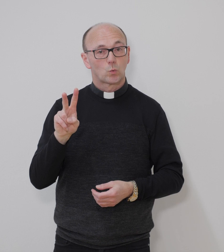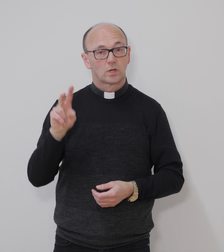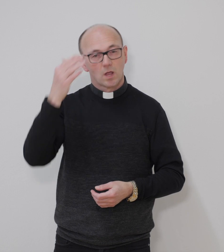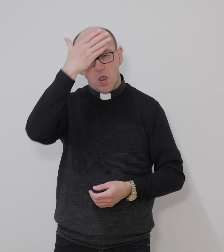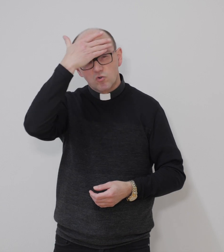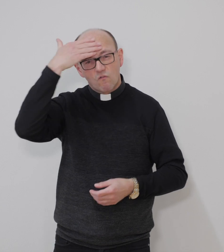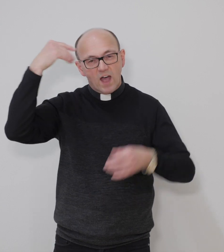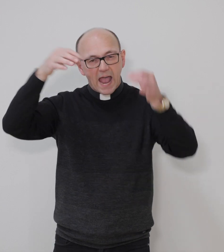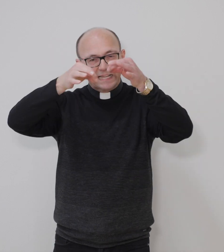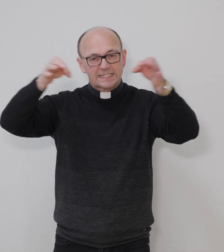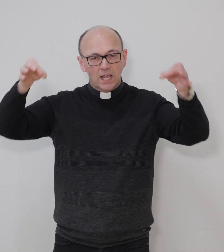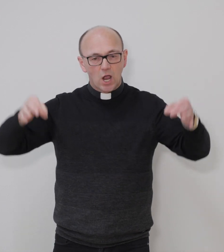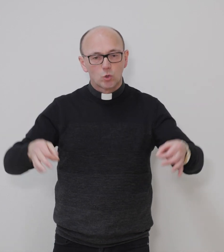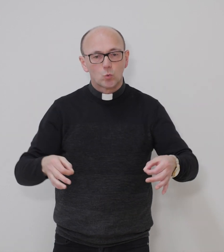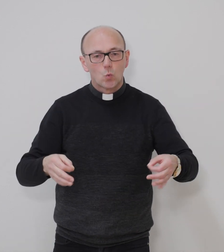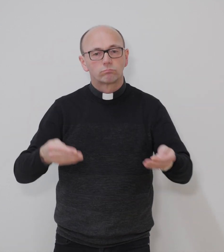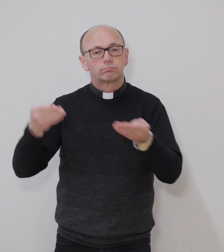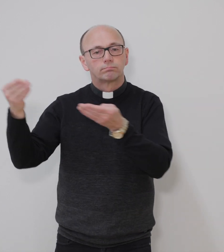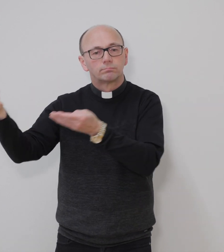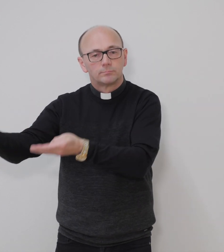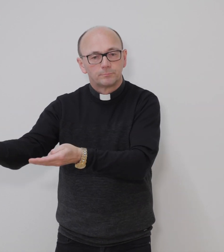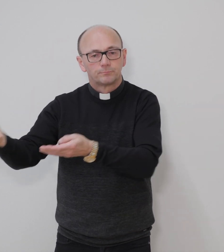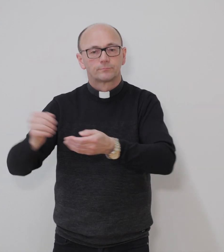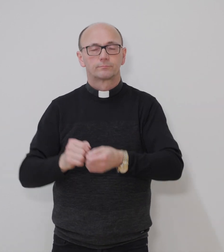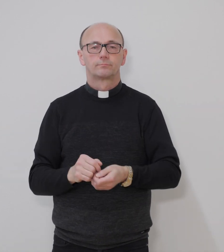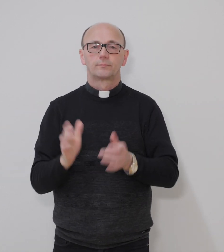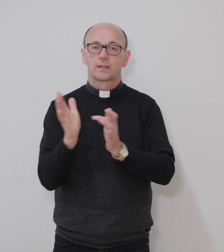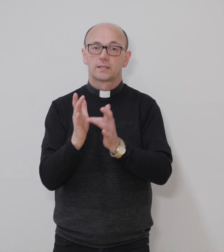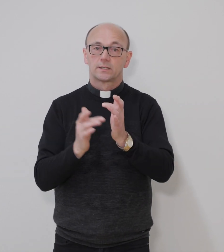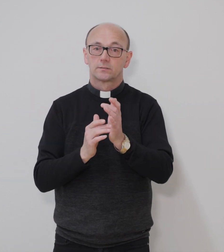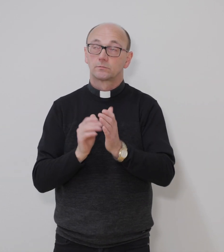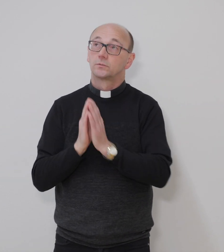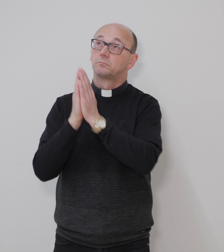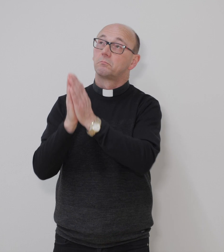Sechste Station. Veronika reicht Jesus das Schweißtuch.